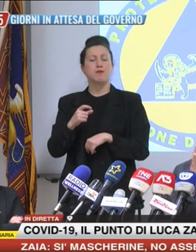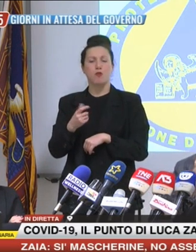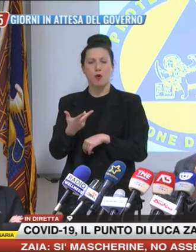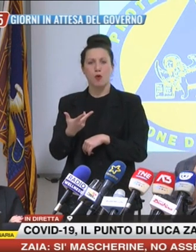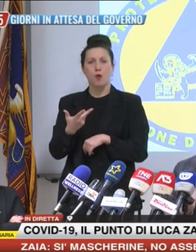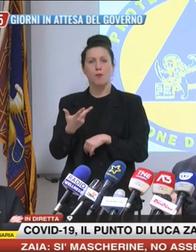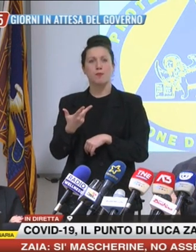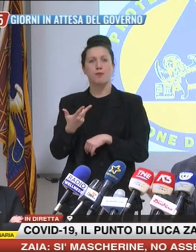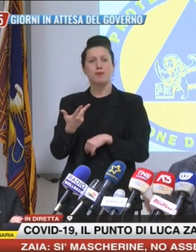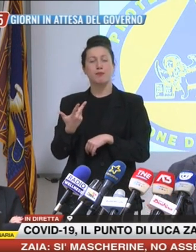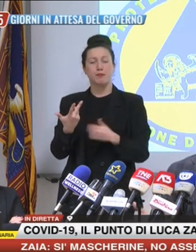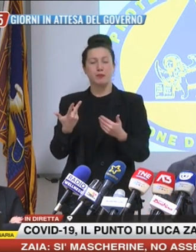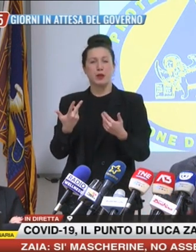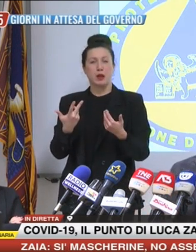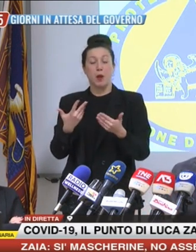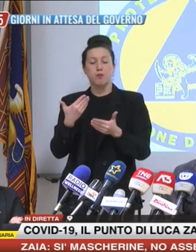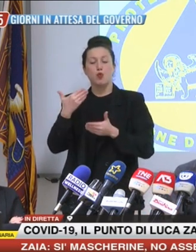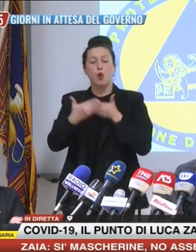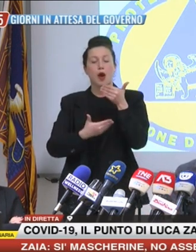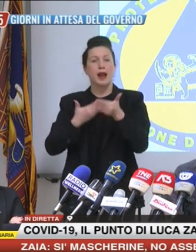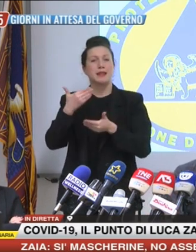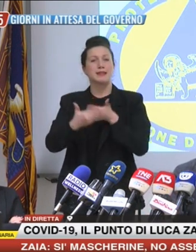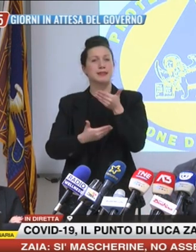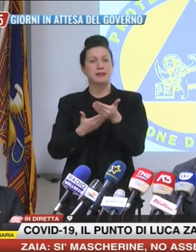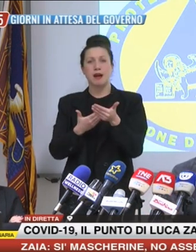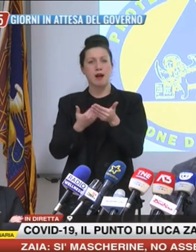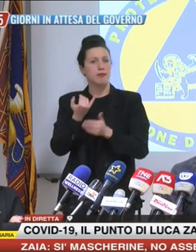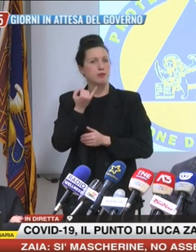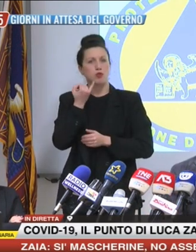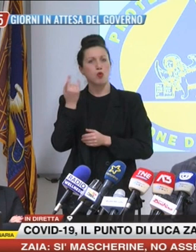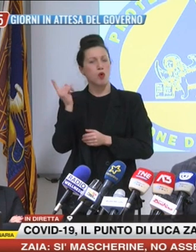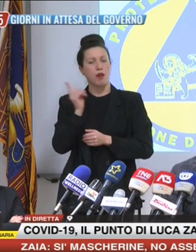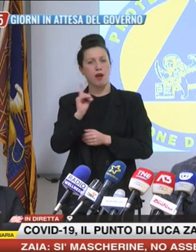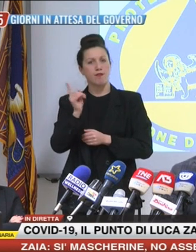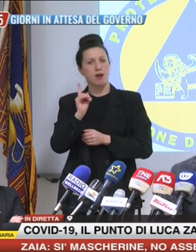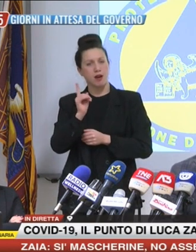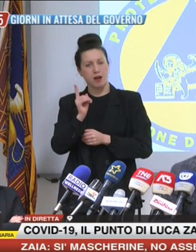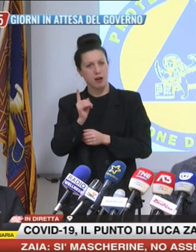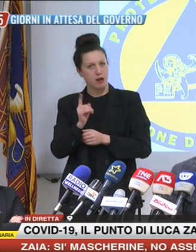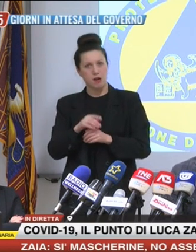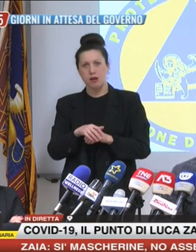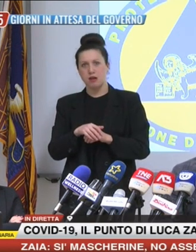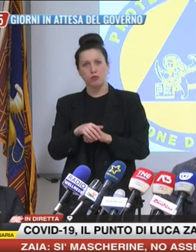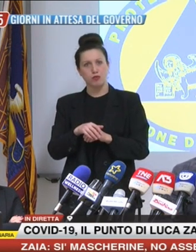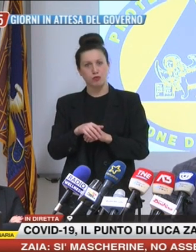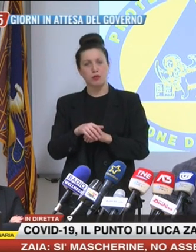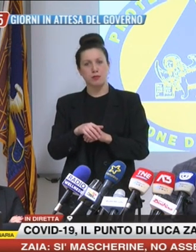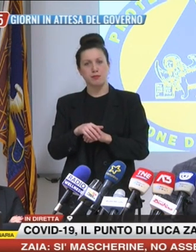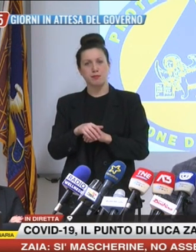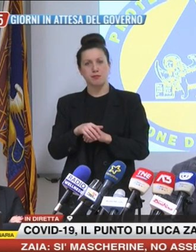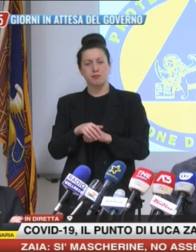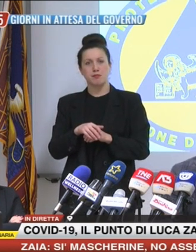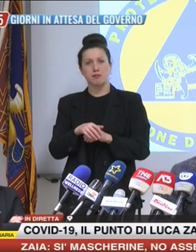riuscire. Però io penso, lo dico anche a chi ci sta ascoltando, ma si occupa ovviamente di perseguire la legalità,